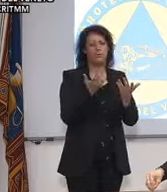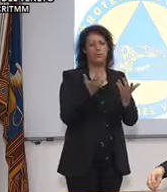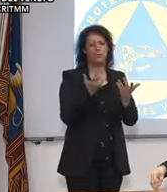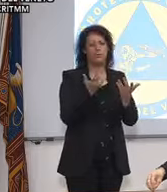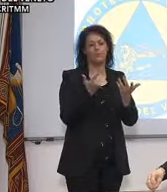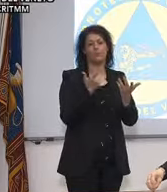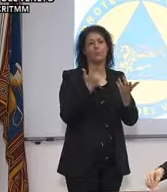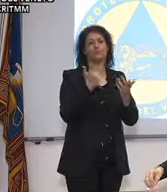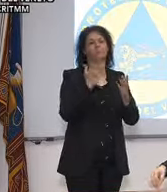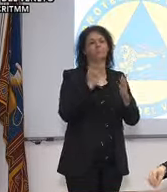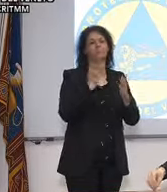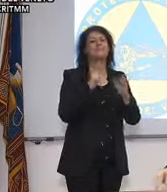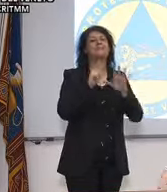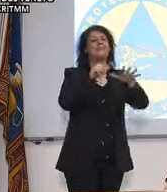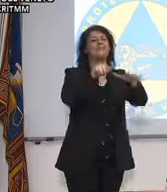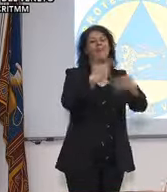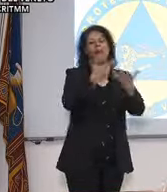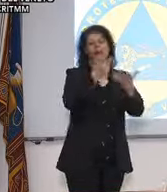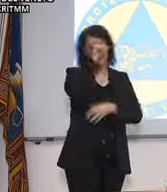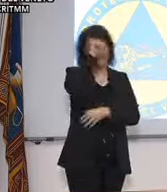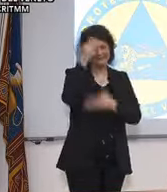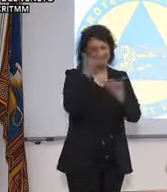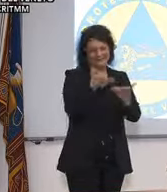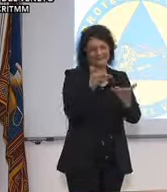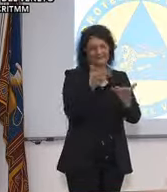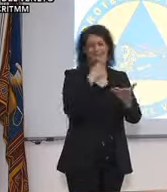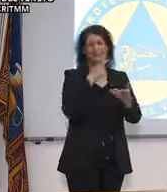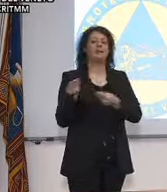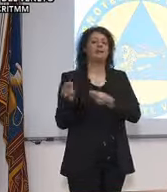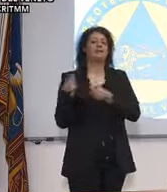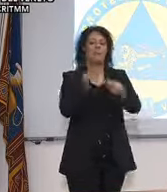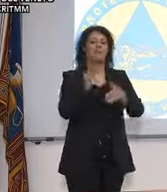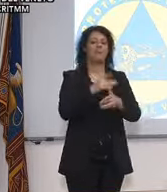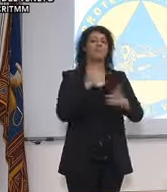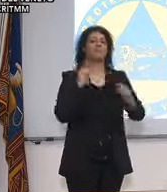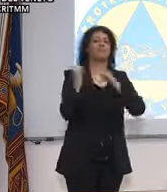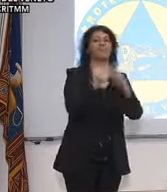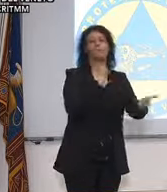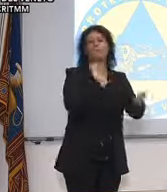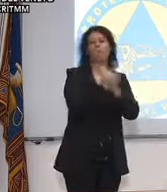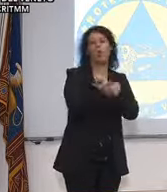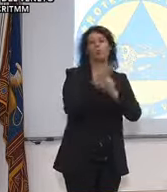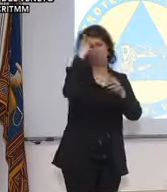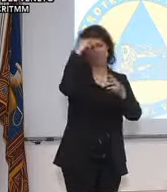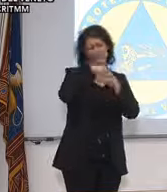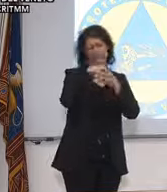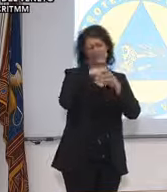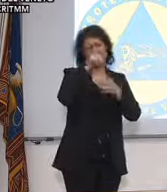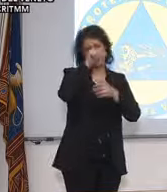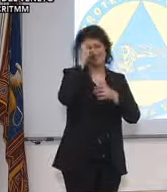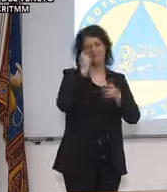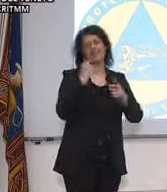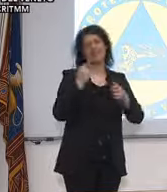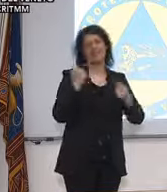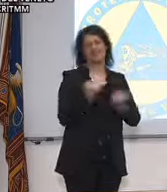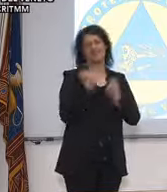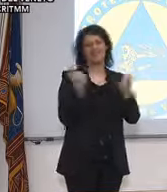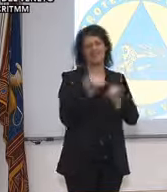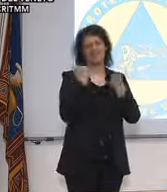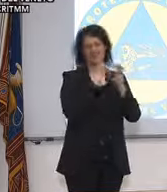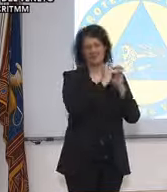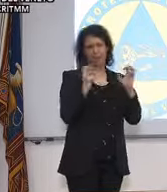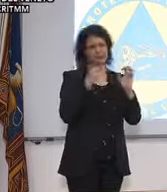queste strutture, queste settimane, insomma, diciamo, di accoglimento, di svago, sport, insomma, tutte quelle tante attività che hanno permesso e poi hanno a carico, che